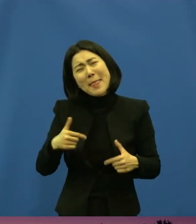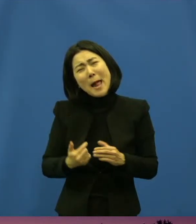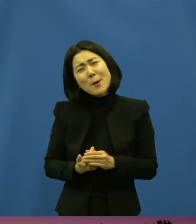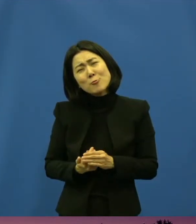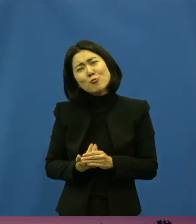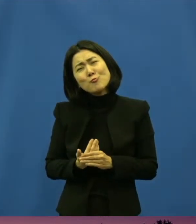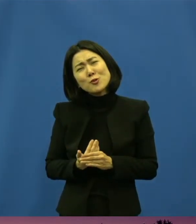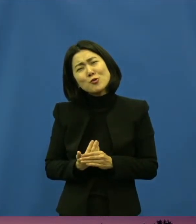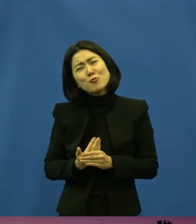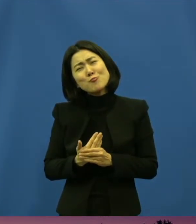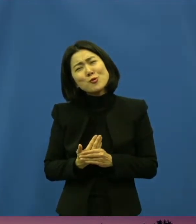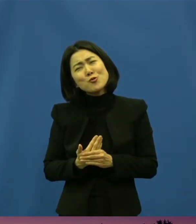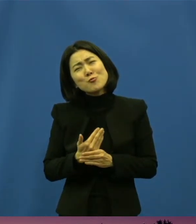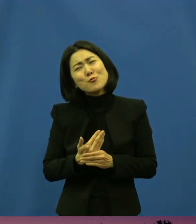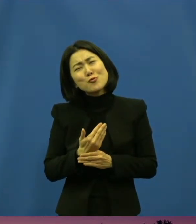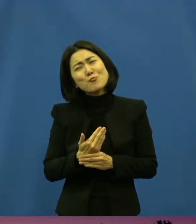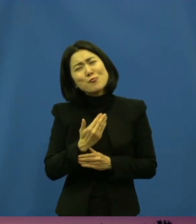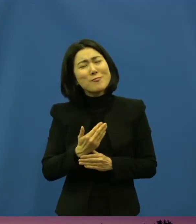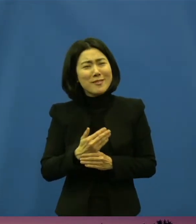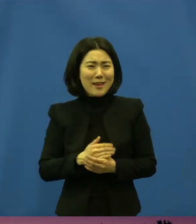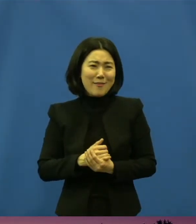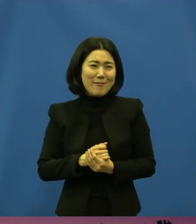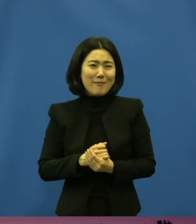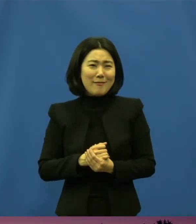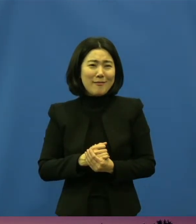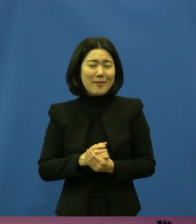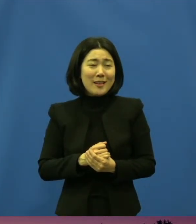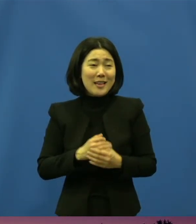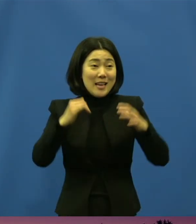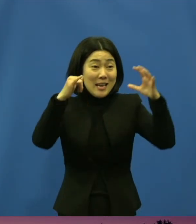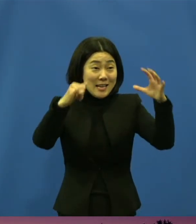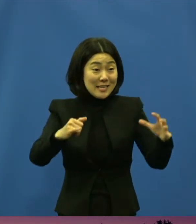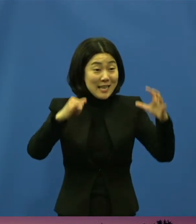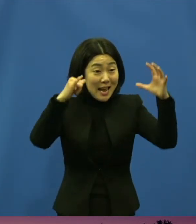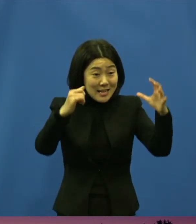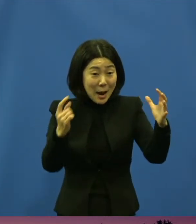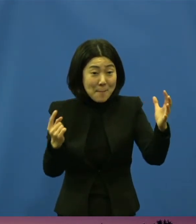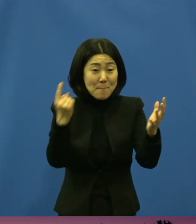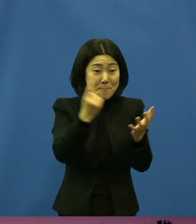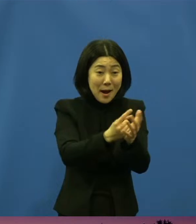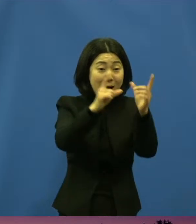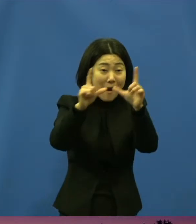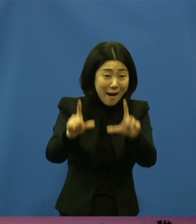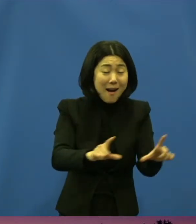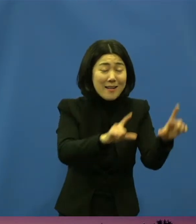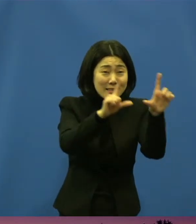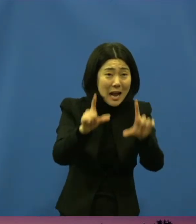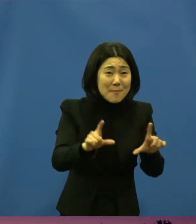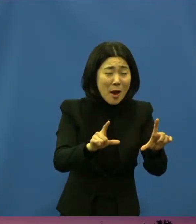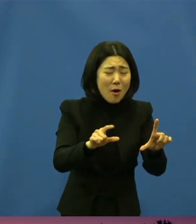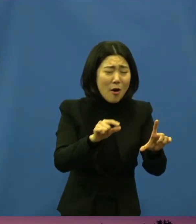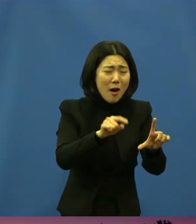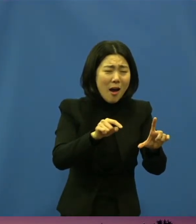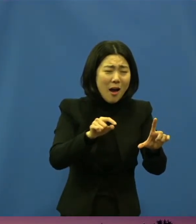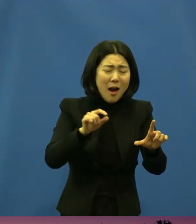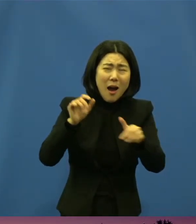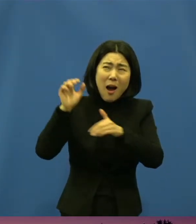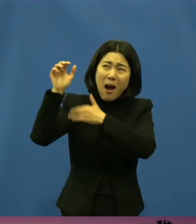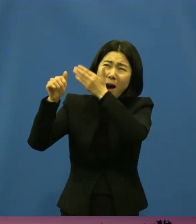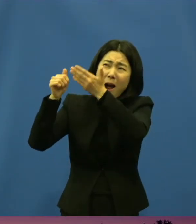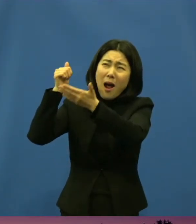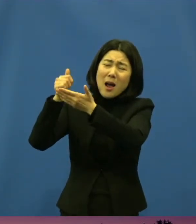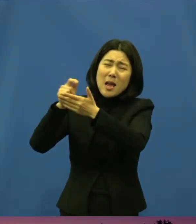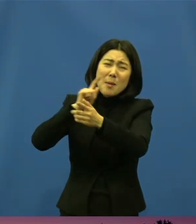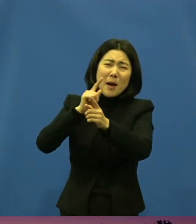또 우리가 세상을 가면 세상 속에서 일어나는 매일 일상의 삶이 하나님의 말씀에 배치되는 현상들이 일어나고 있어요.